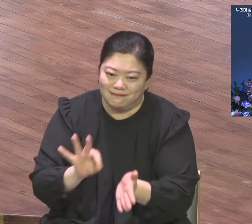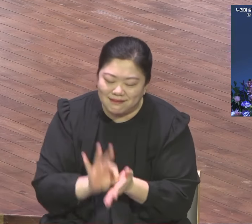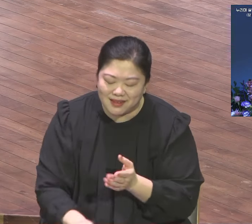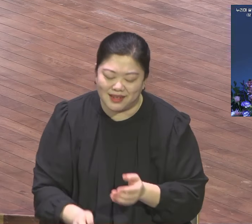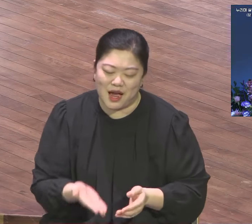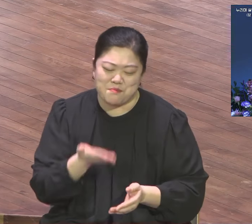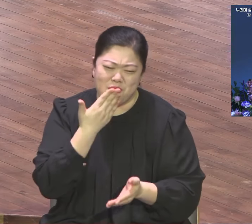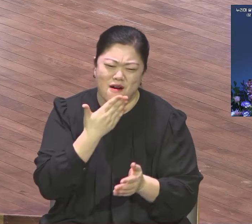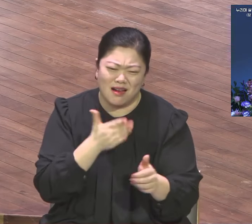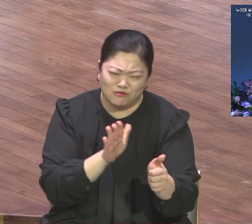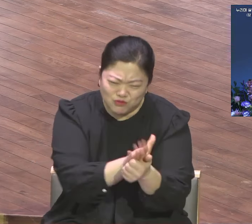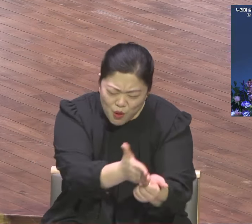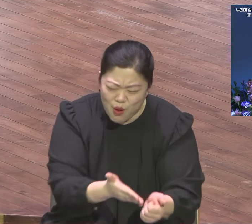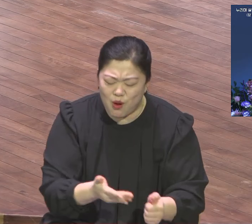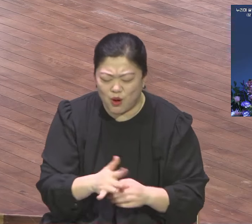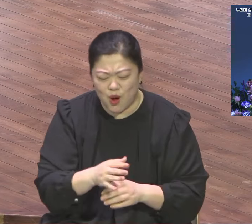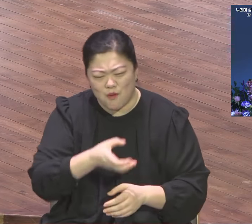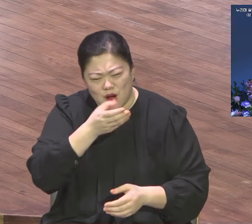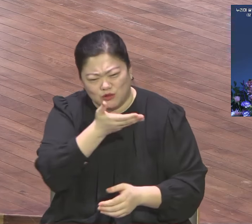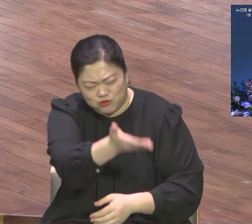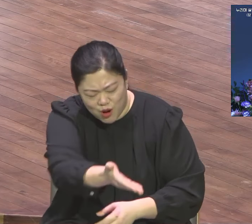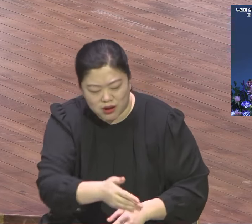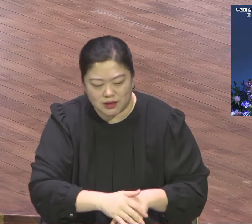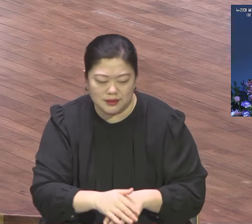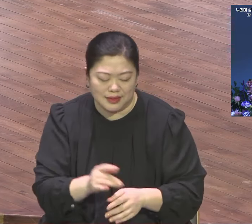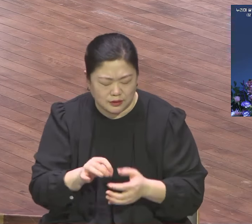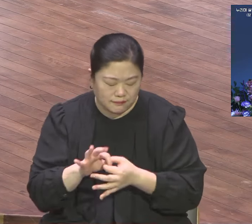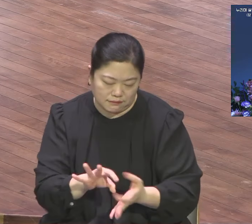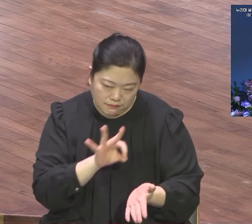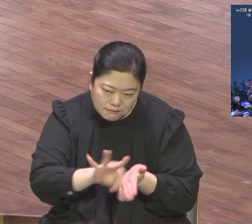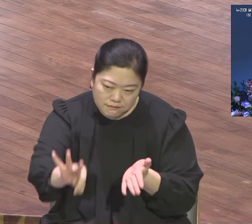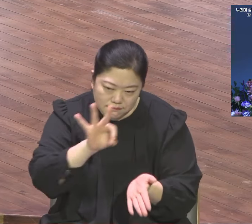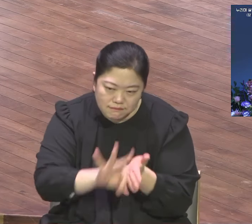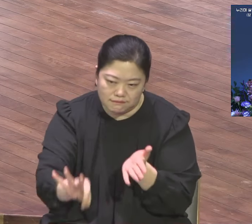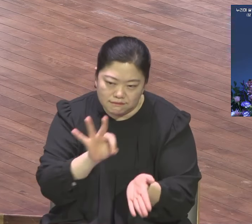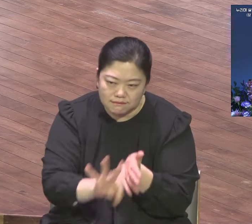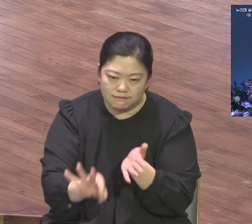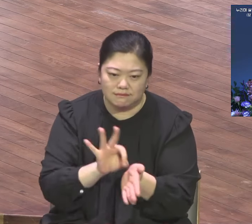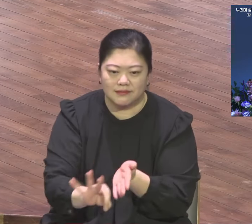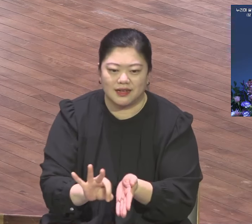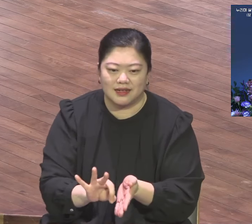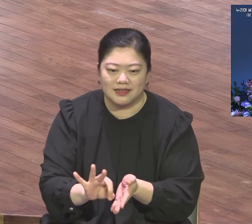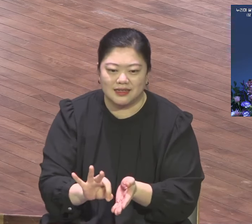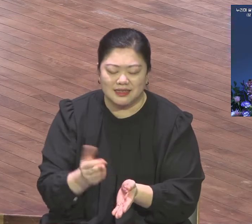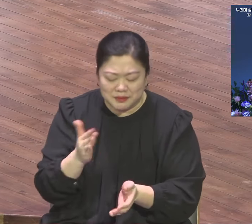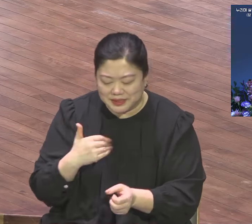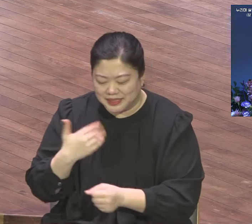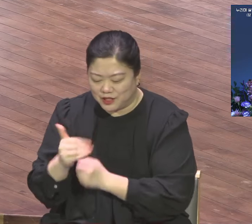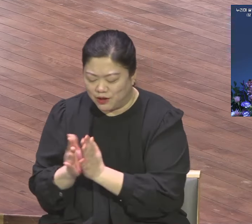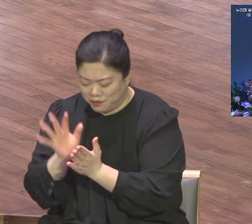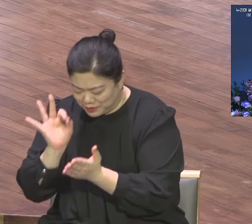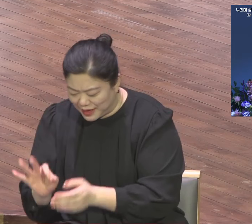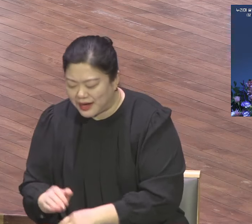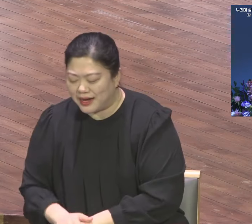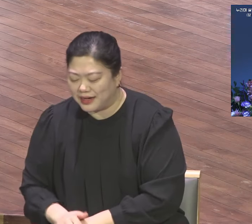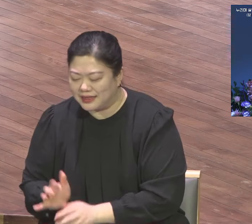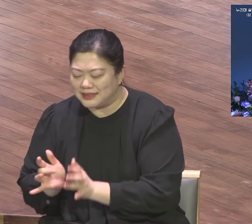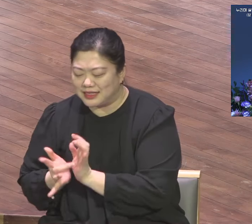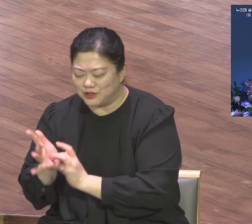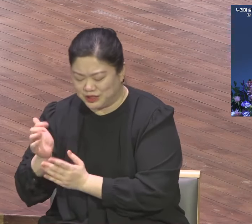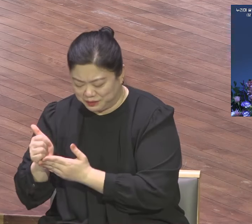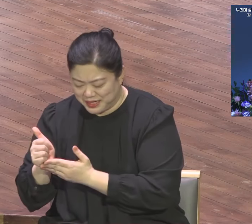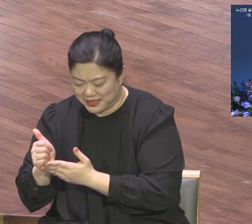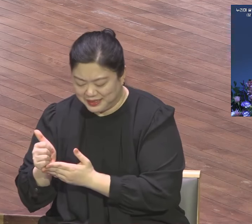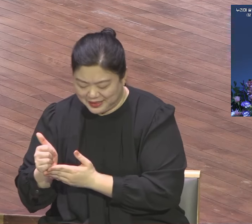뭐 기독교가 뭐 늘 뭐 먹는 거잖아요. 혼인잔치집 예수님 첫 기적 마지막 최후의 만찬 계속 먹잖아요.